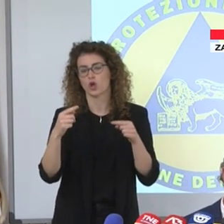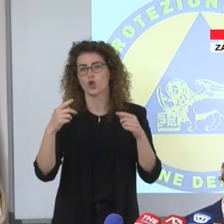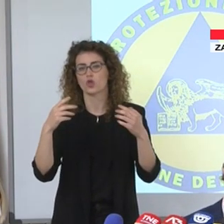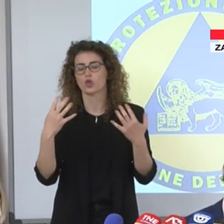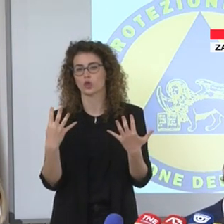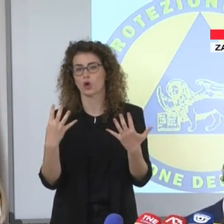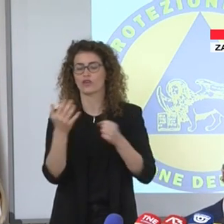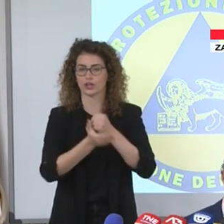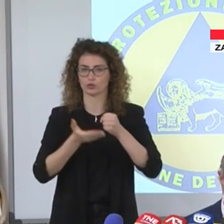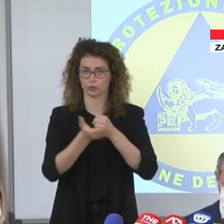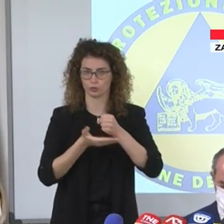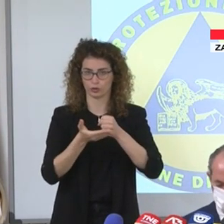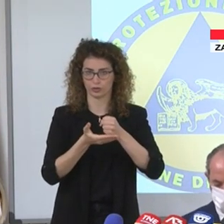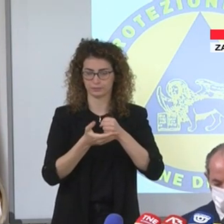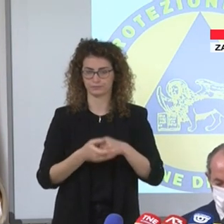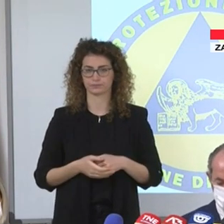di giugno